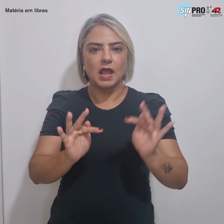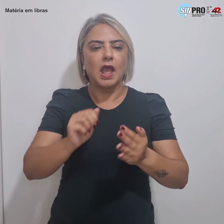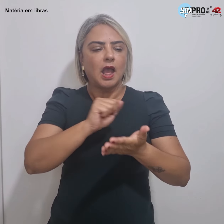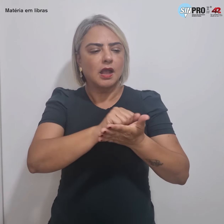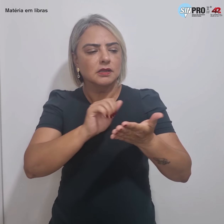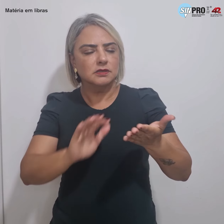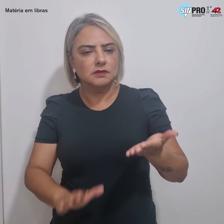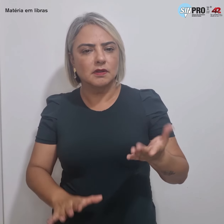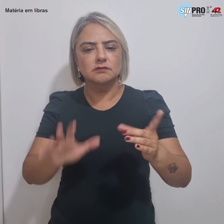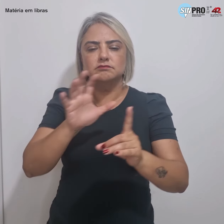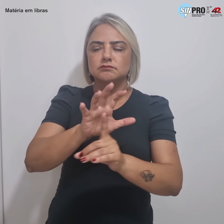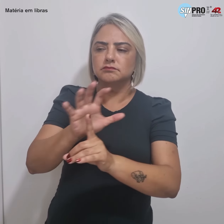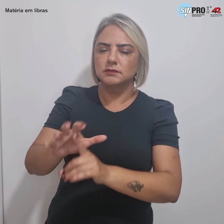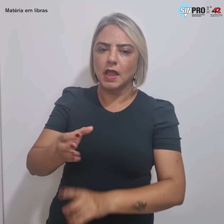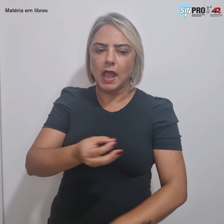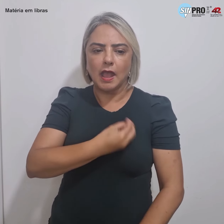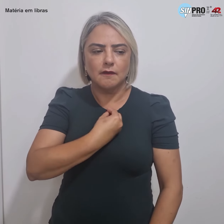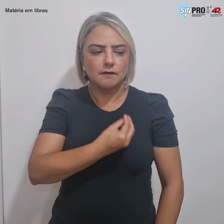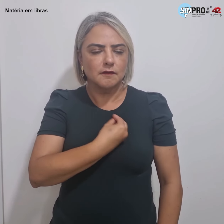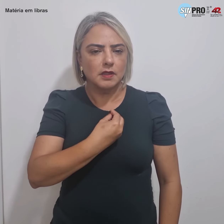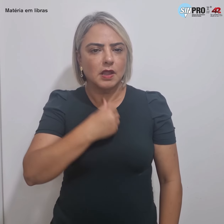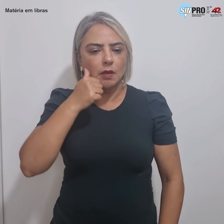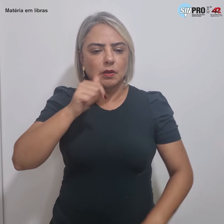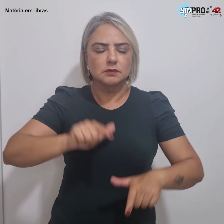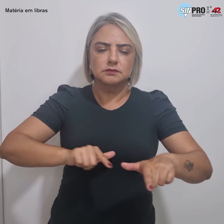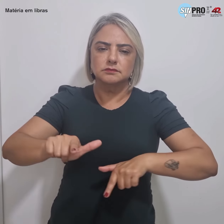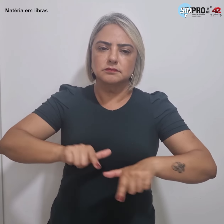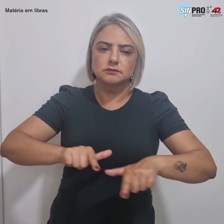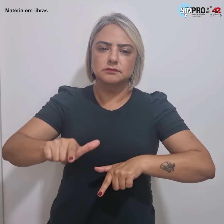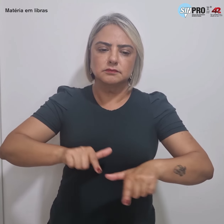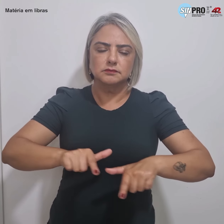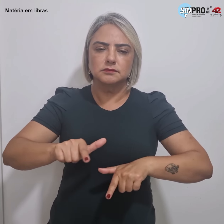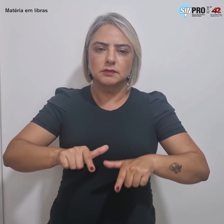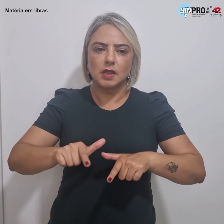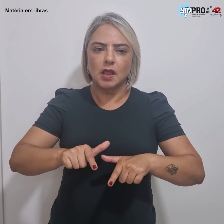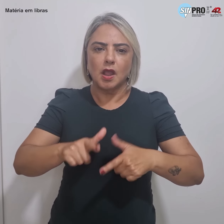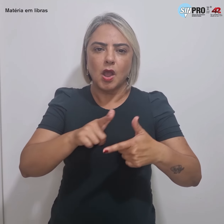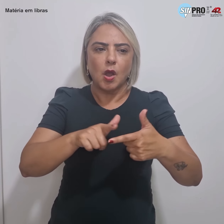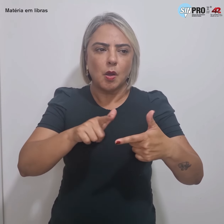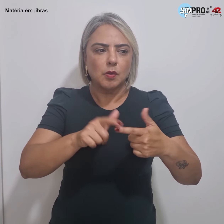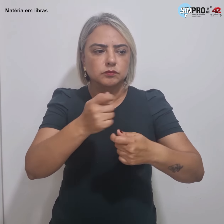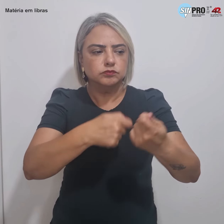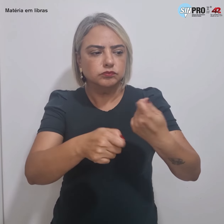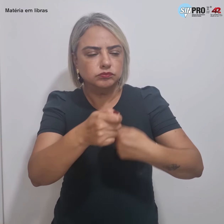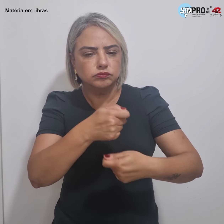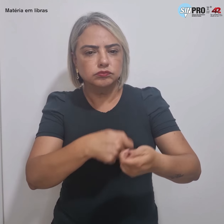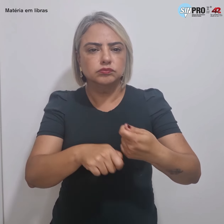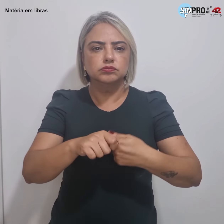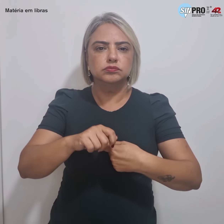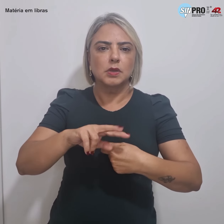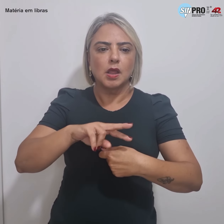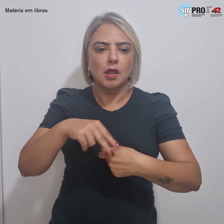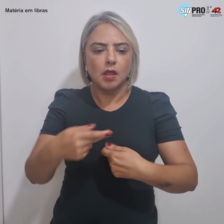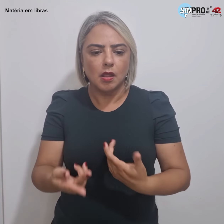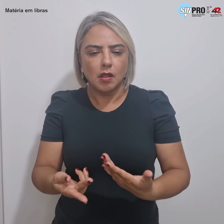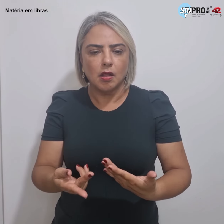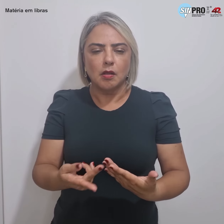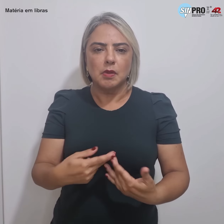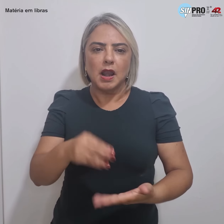abordará a vida das mulheres trabalhadoras em meio à crise econômica gerada pelos desgovernos